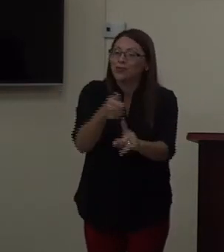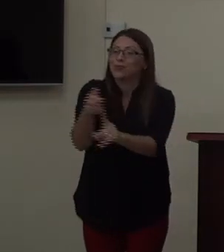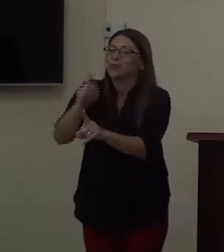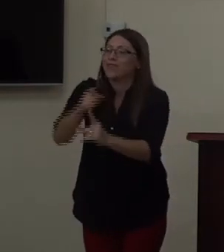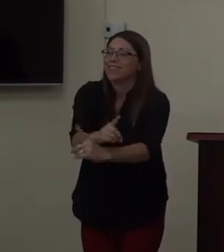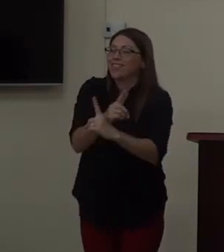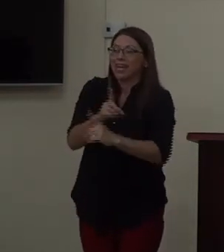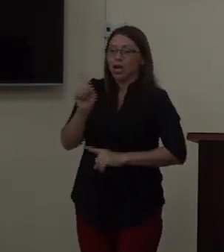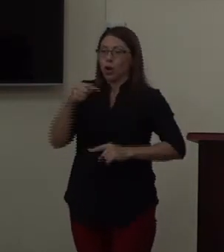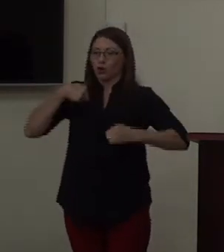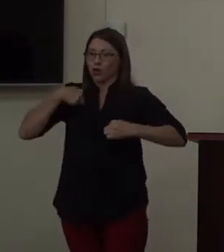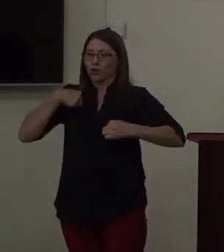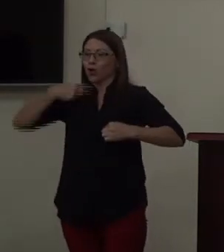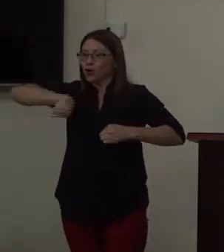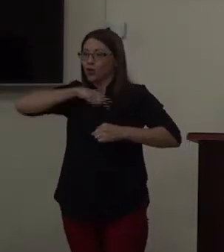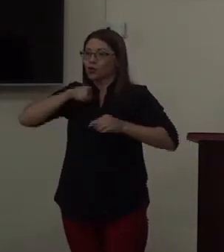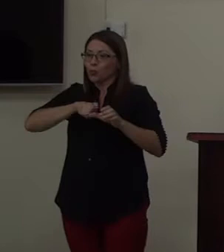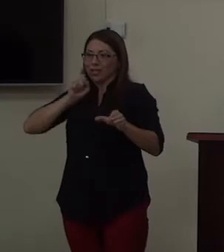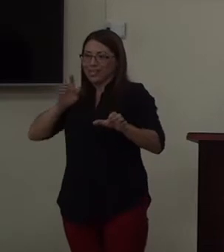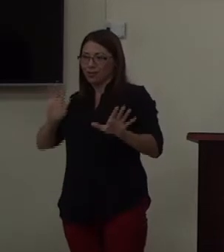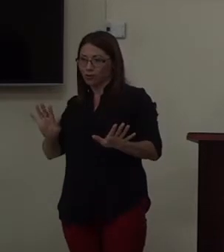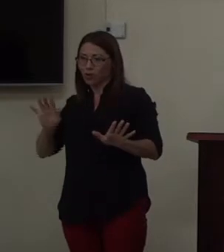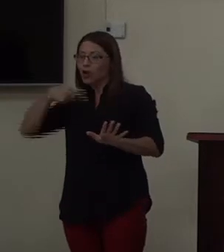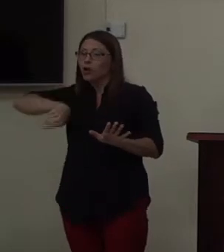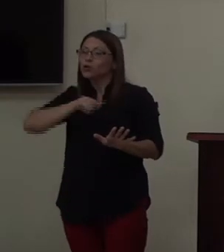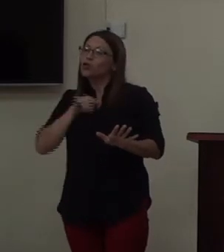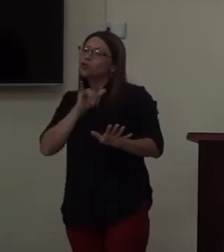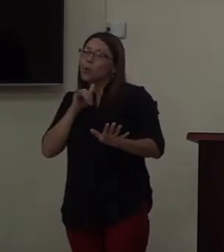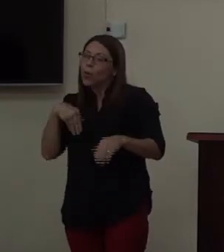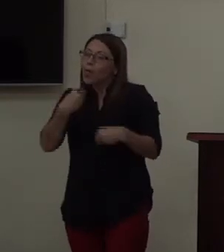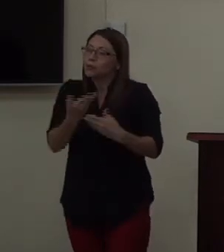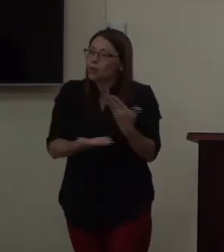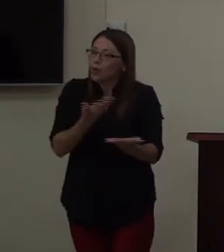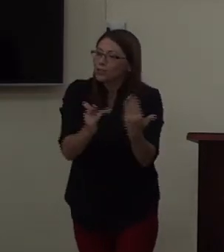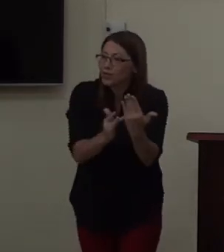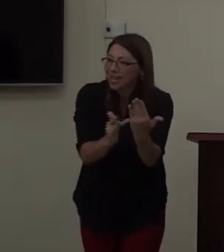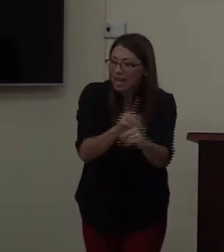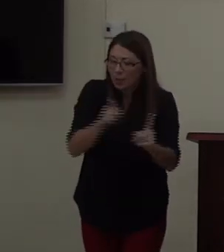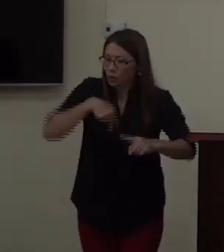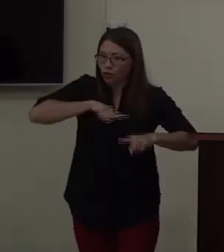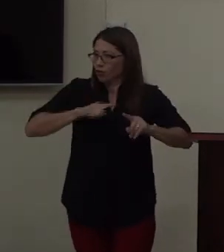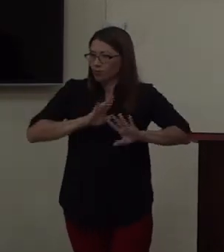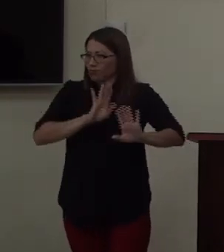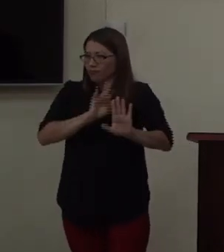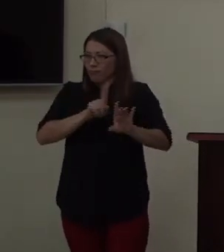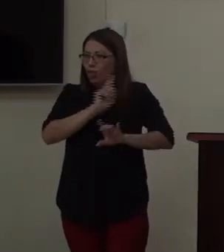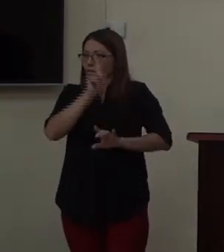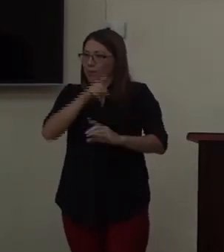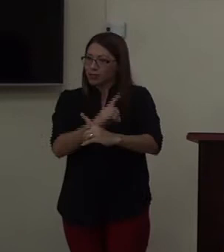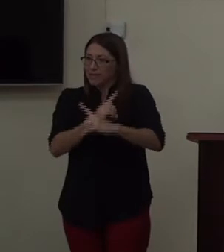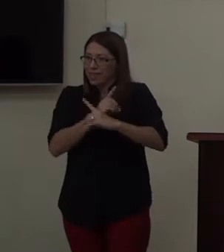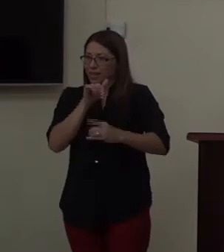O sea, nosotros somos externos, somos, si se quiere, la mala colaboración técnica, ¿verdad? Pero nosotros no tendríamos por qué defender eso ante